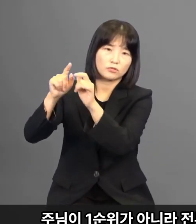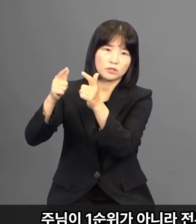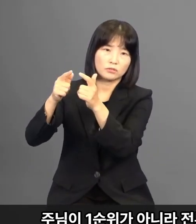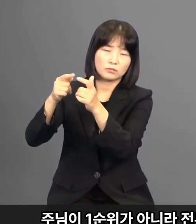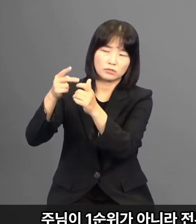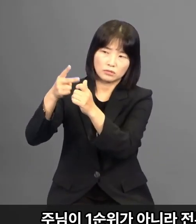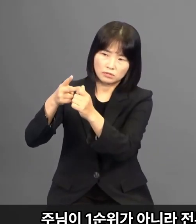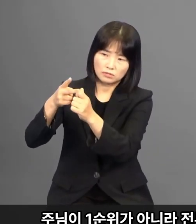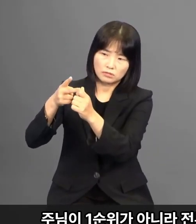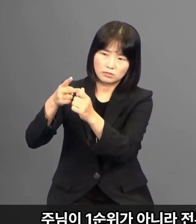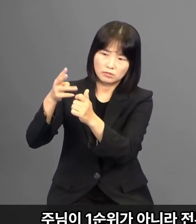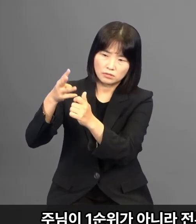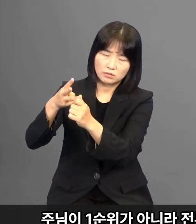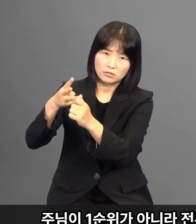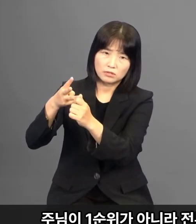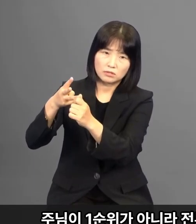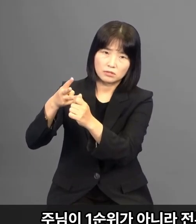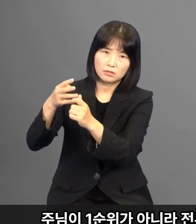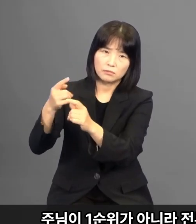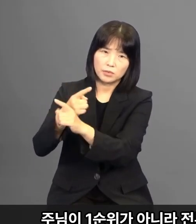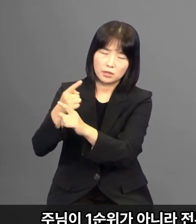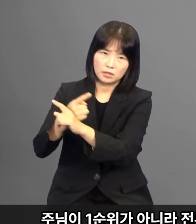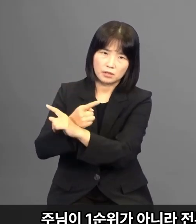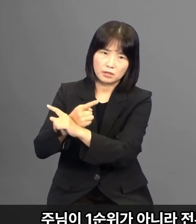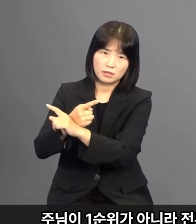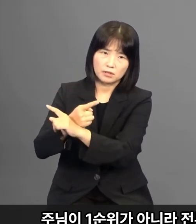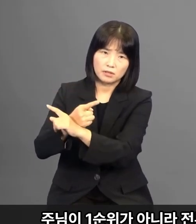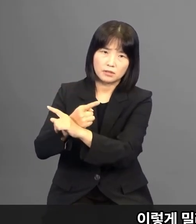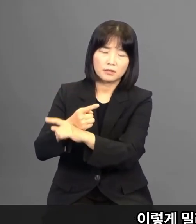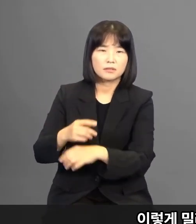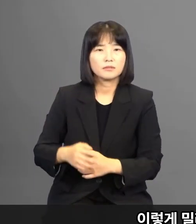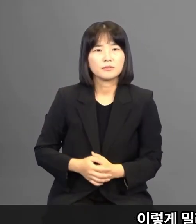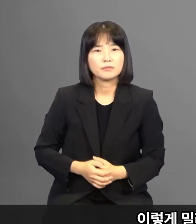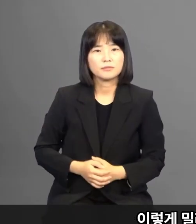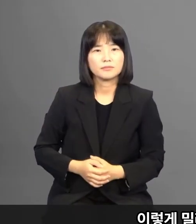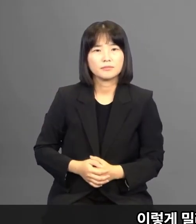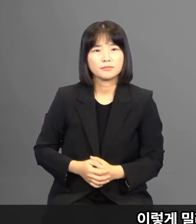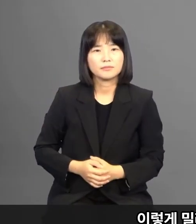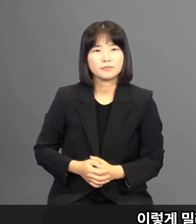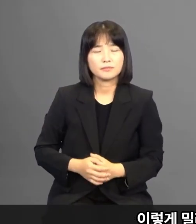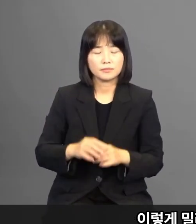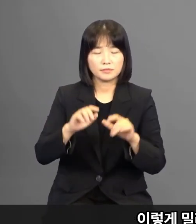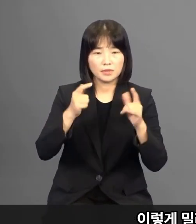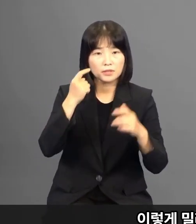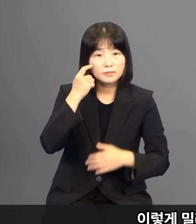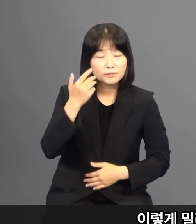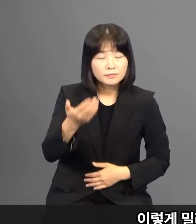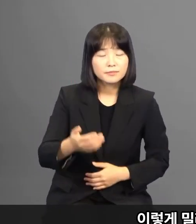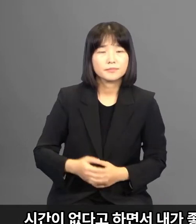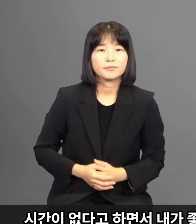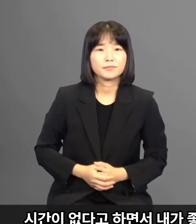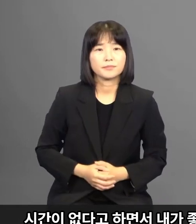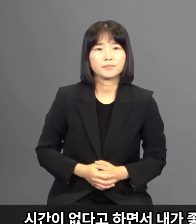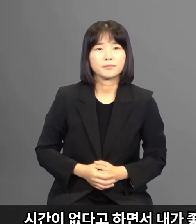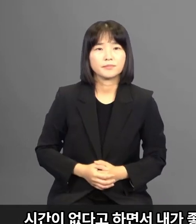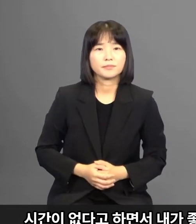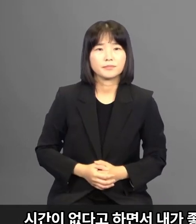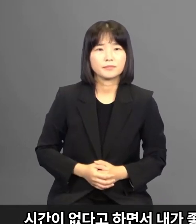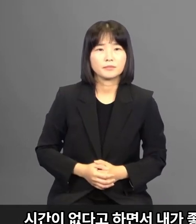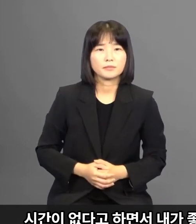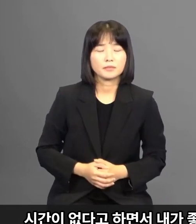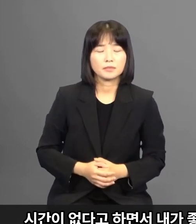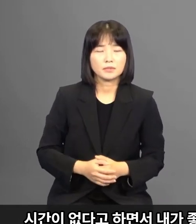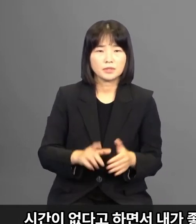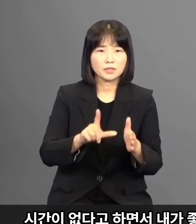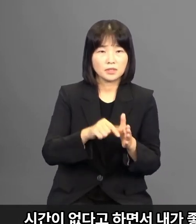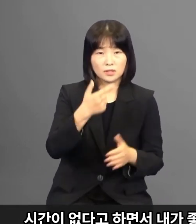2순위, 3순위, 4순위, 5순위 이렇게 밀려나 있지는 않습니까? 시간이 없다고 하면서